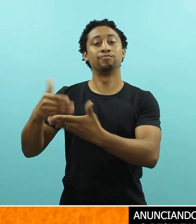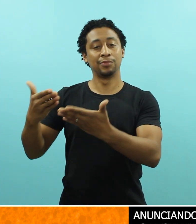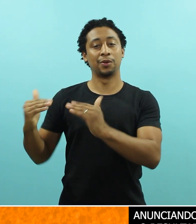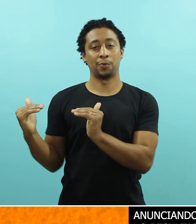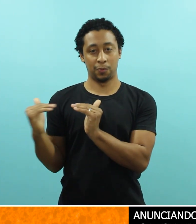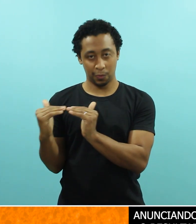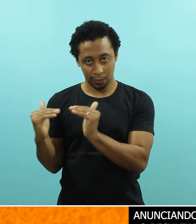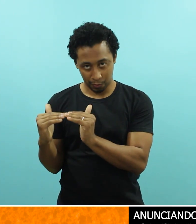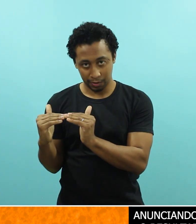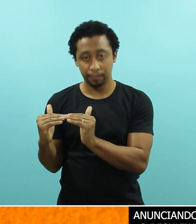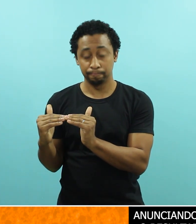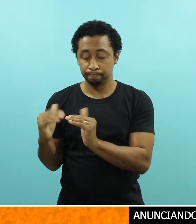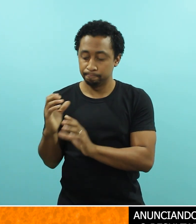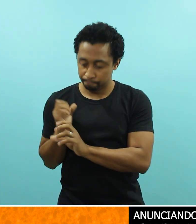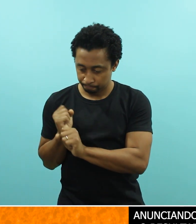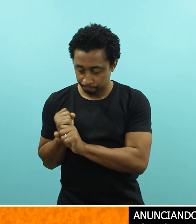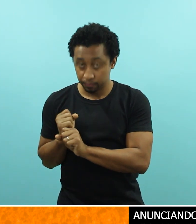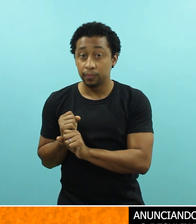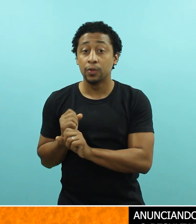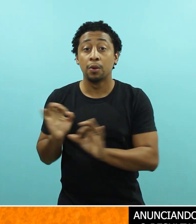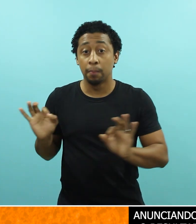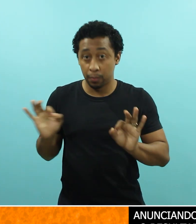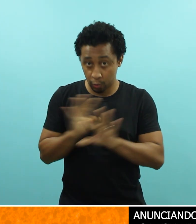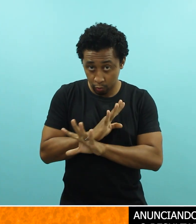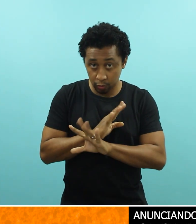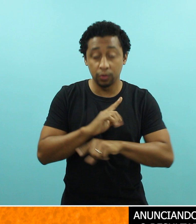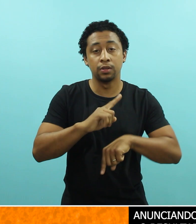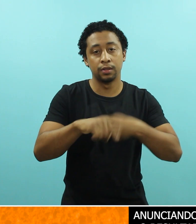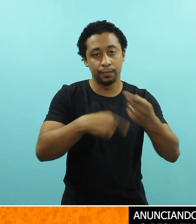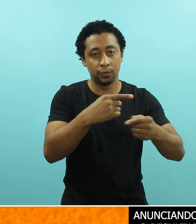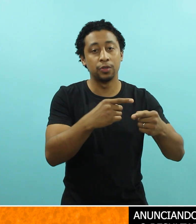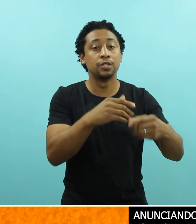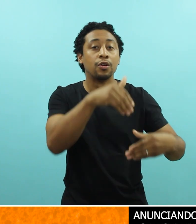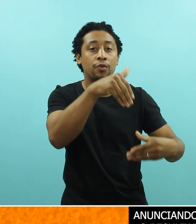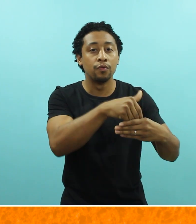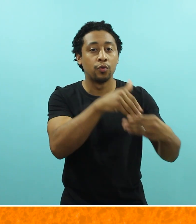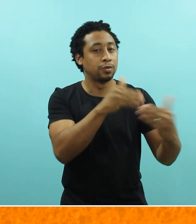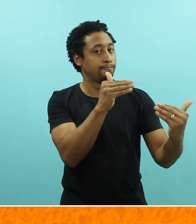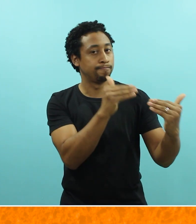imediatamente o resultado da votação.